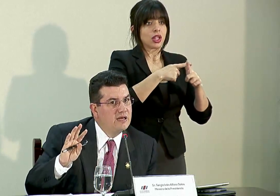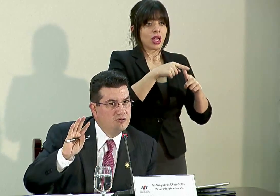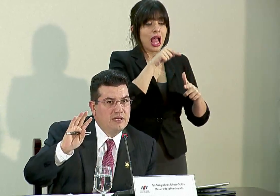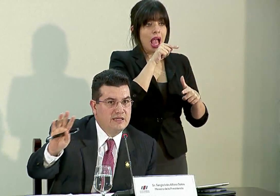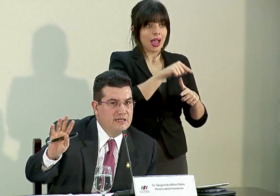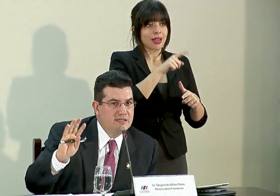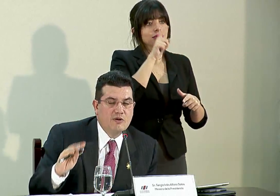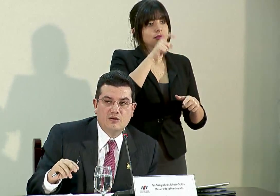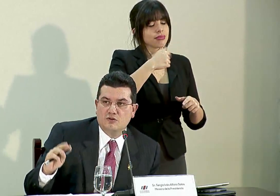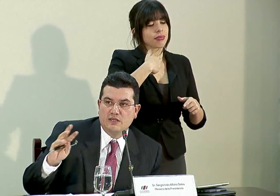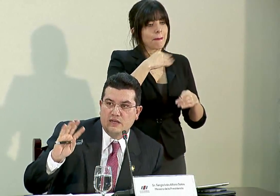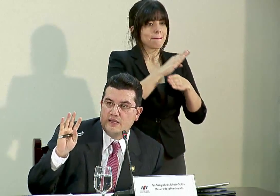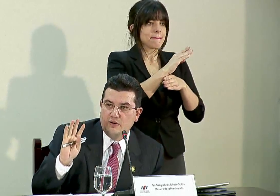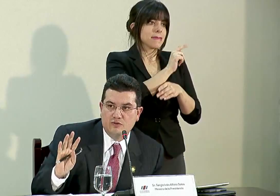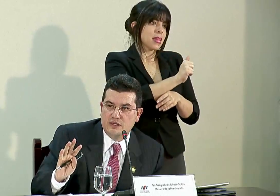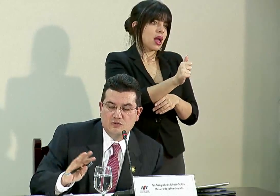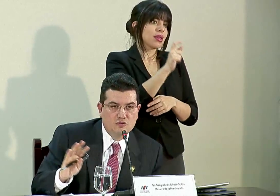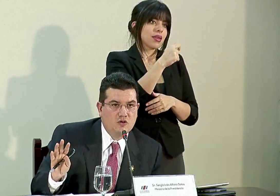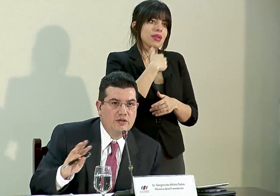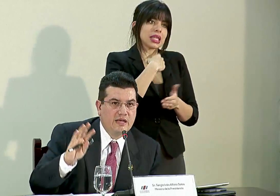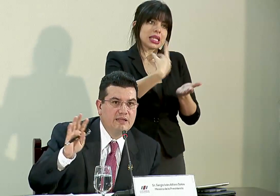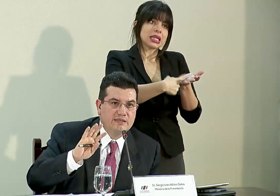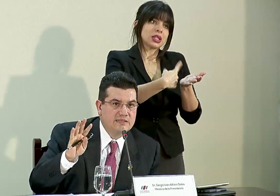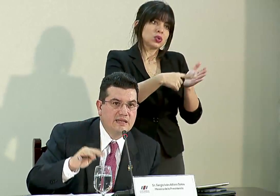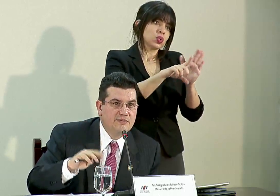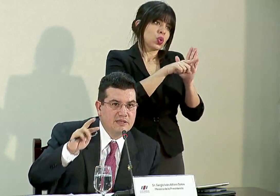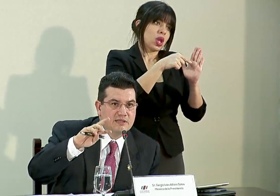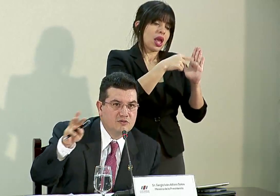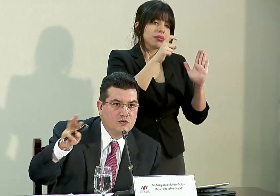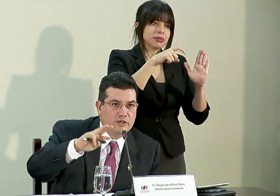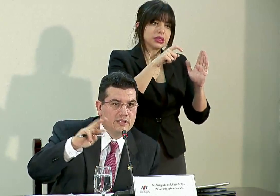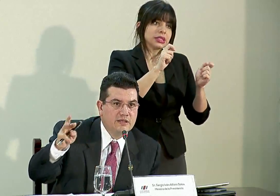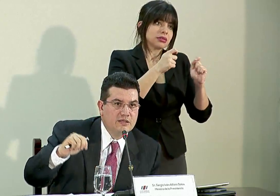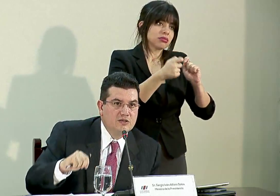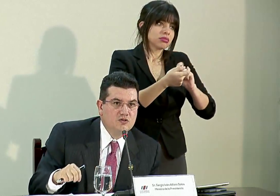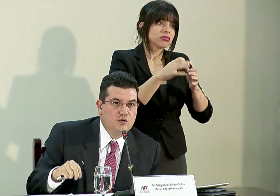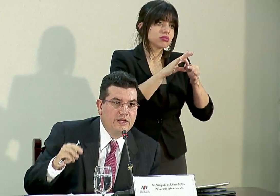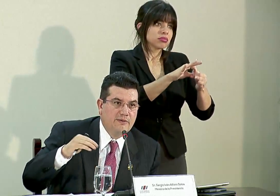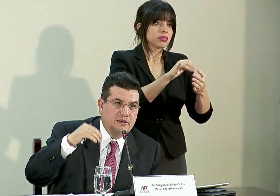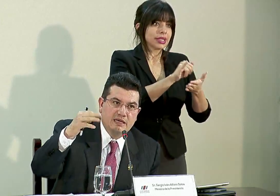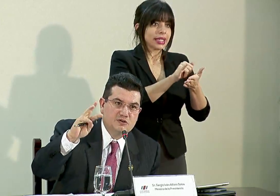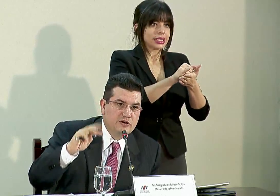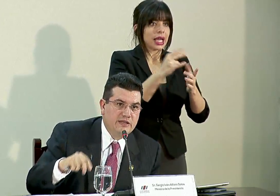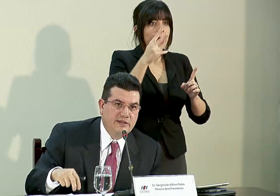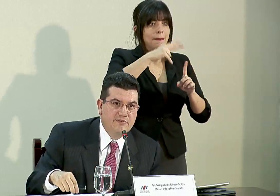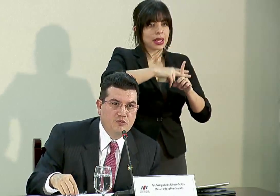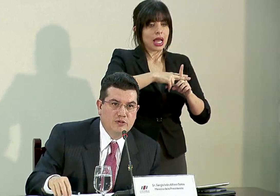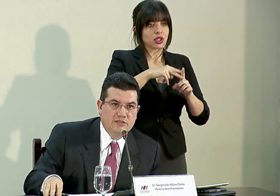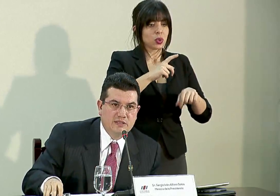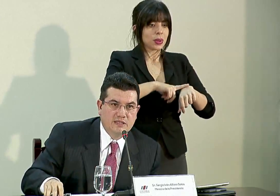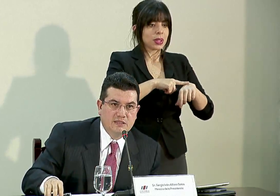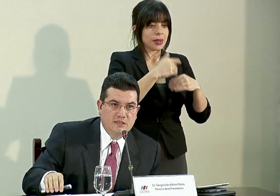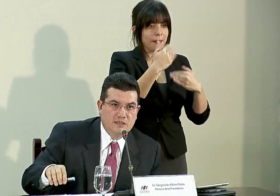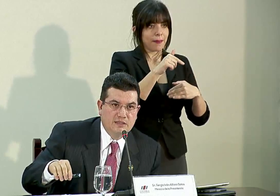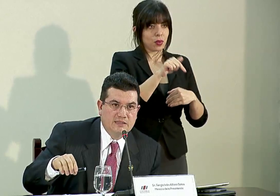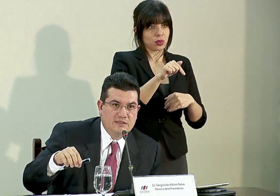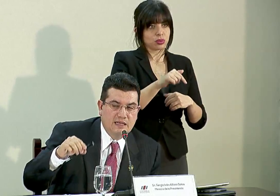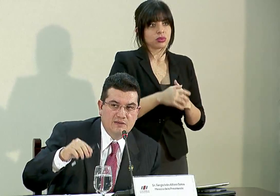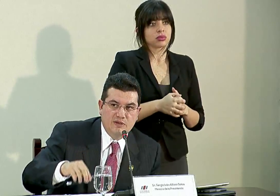habrá en ese banco tendrá que haber una discusión legal necesariamente sobre la aplicación en el tiempo de